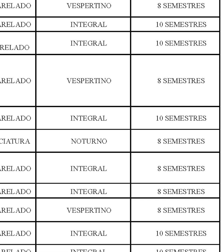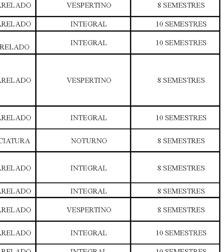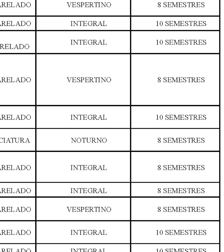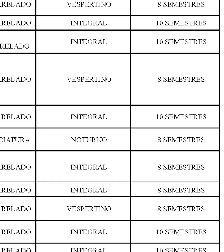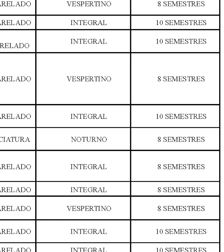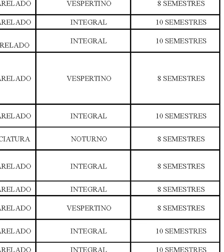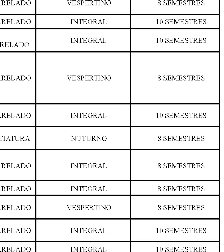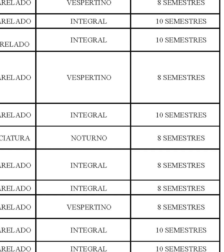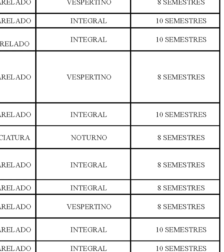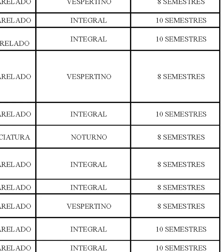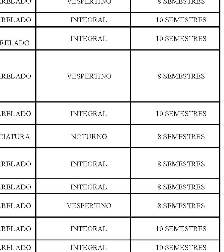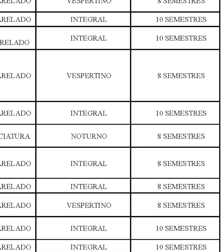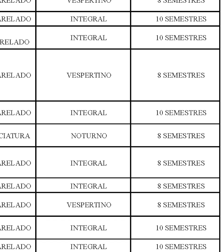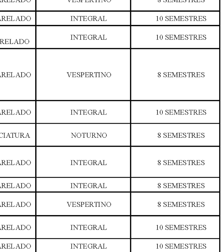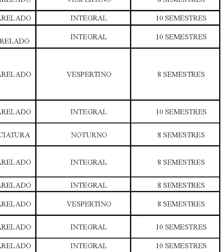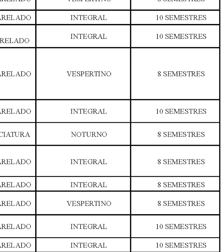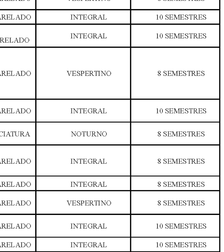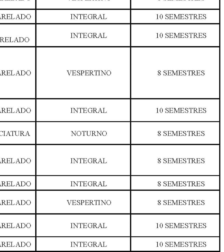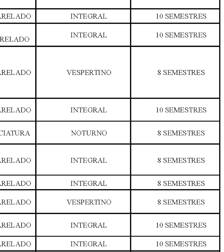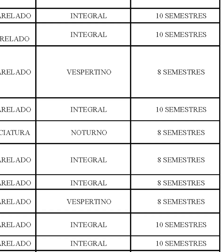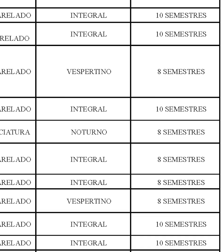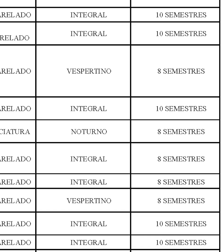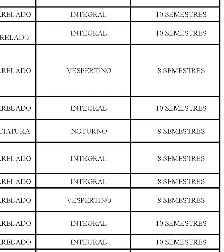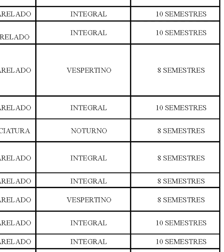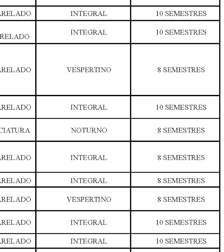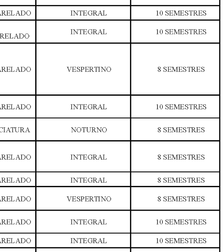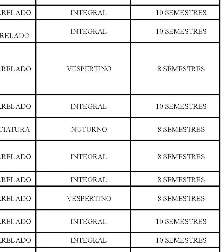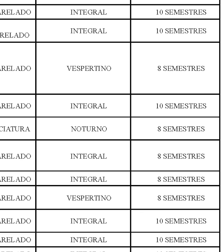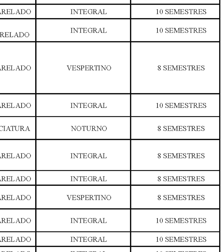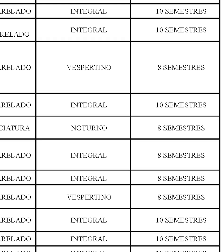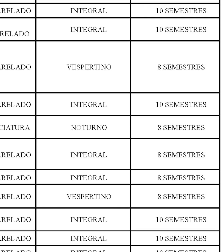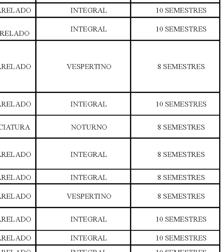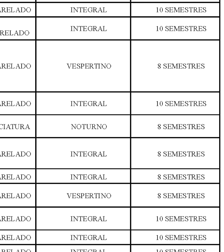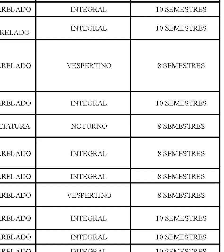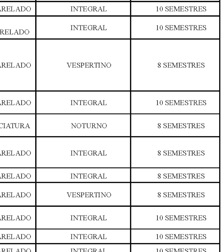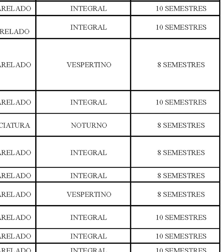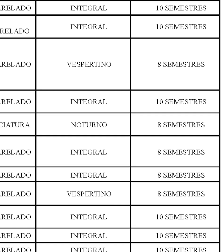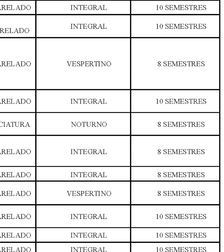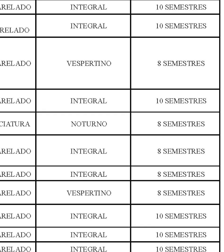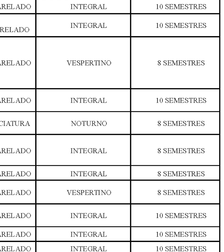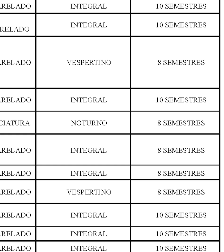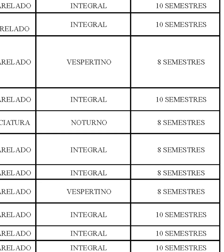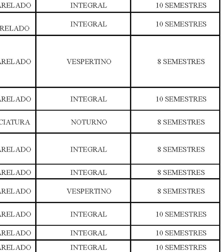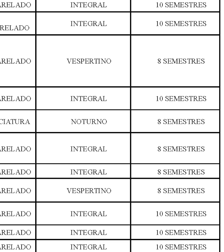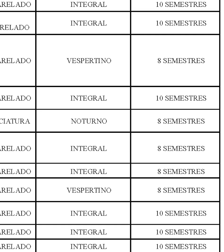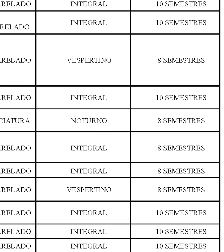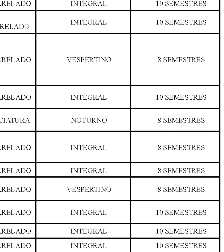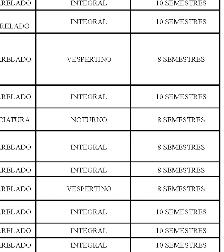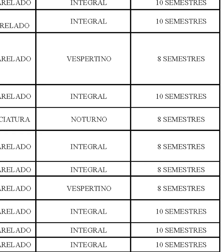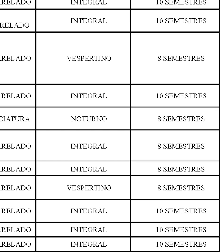Econômicas, Economia, Integração e Desenvolvimento. Bacharelado, integral, 8 semestres. Cinema